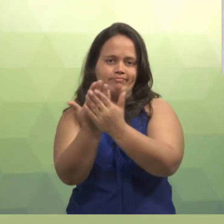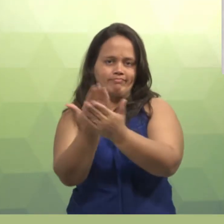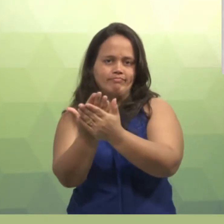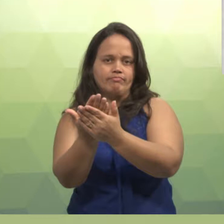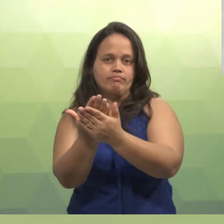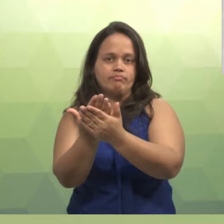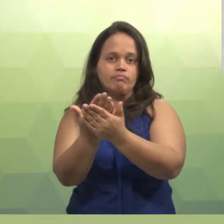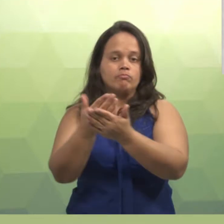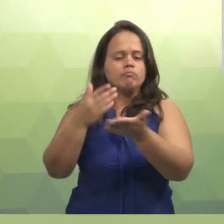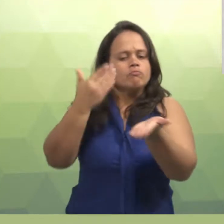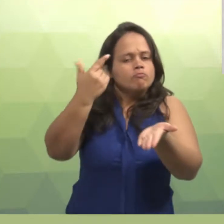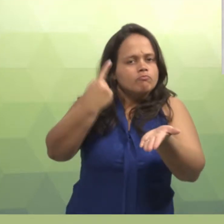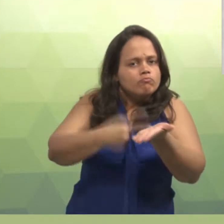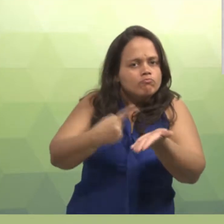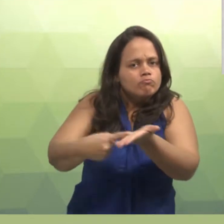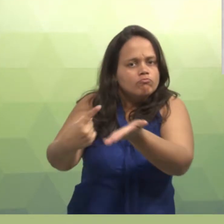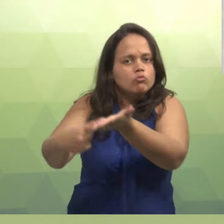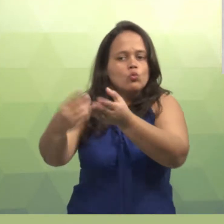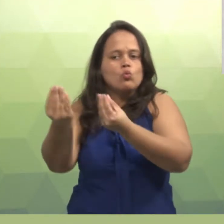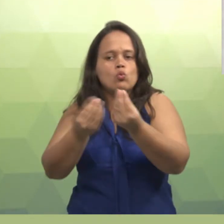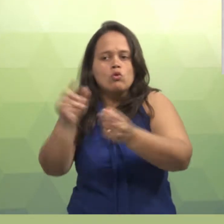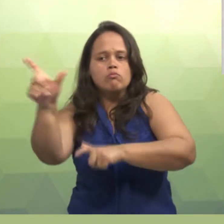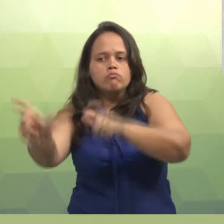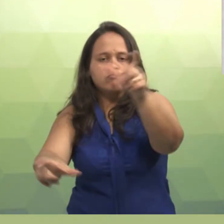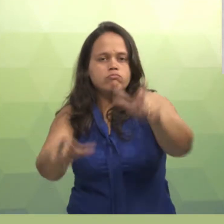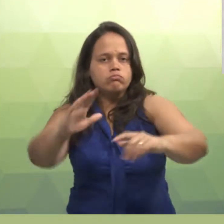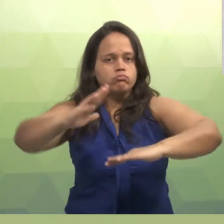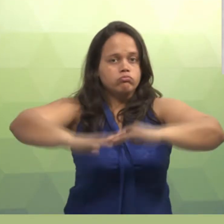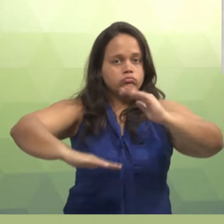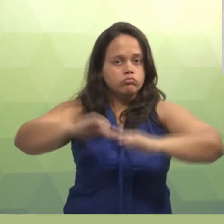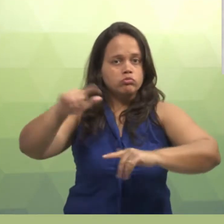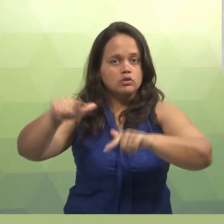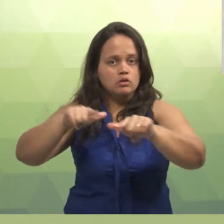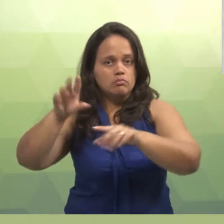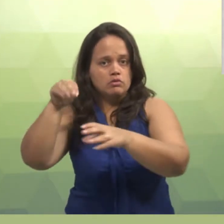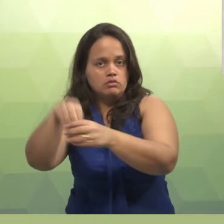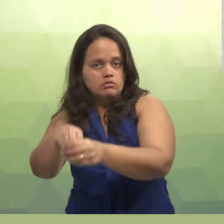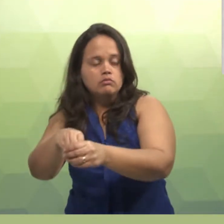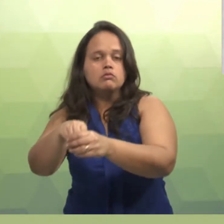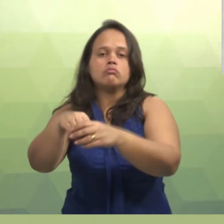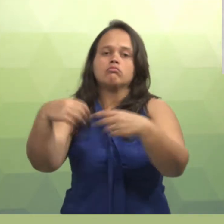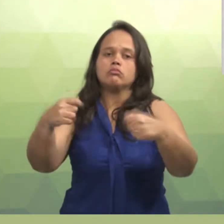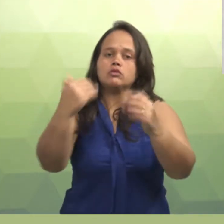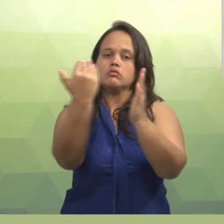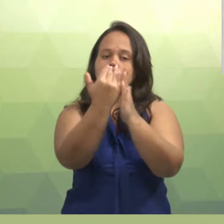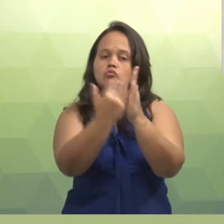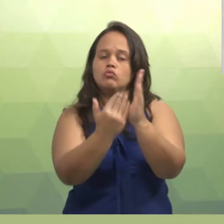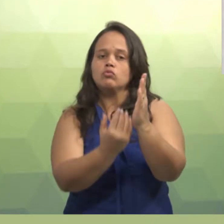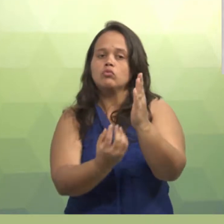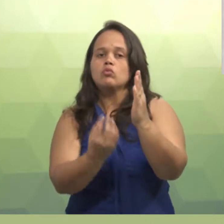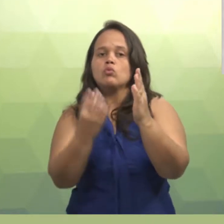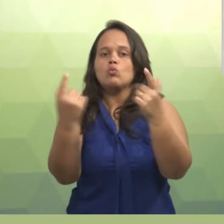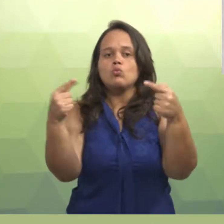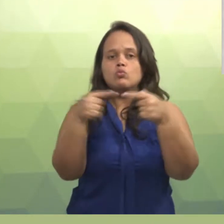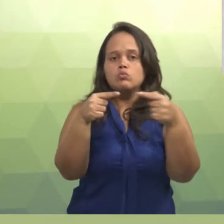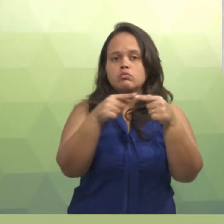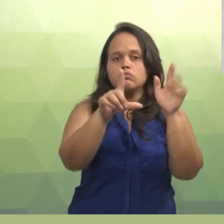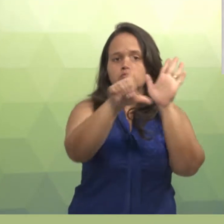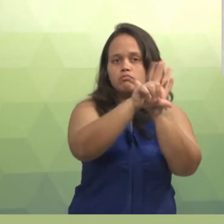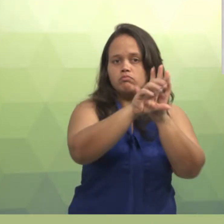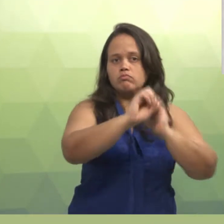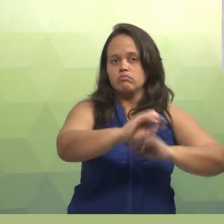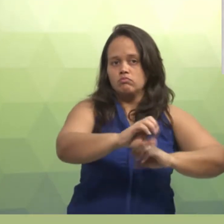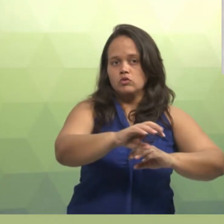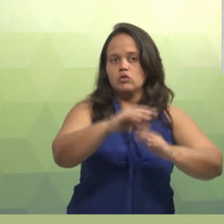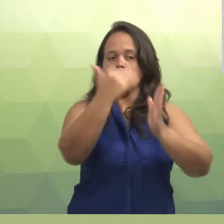atribuições de todos os seus servidores e deve ser elaborado segundo a legislação de ensino e as normas do sistema. Ele